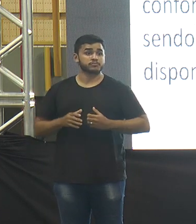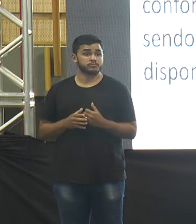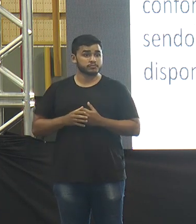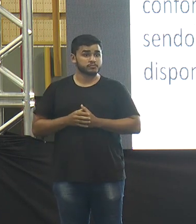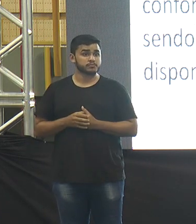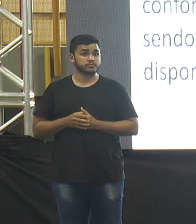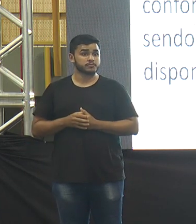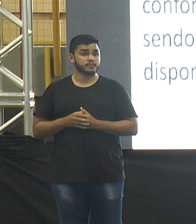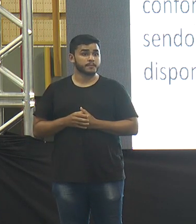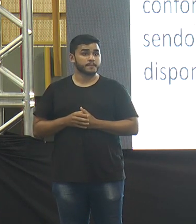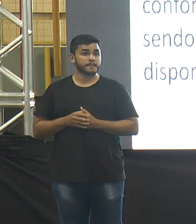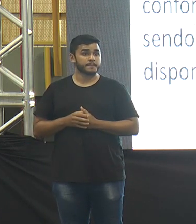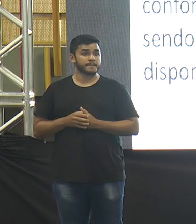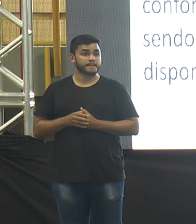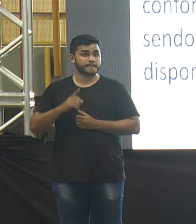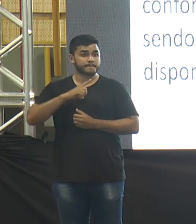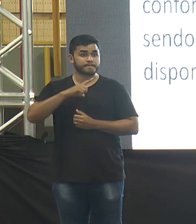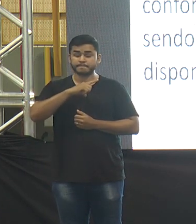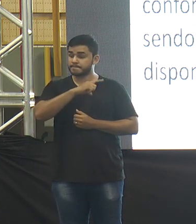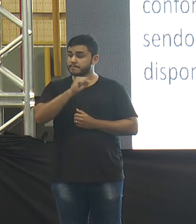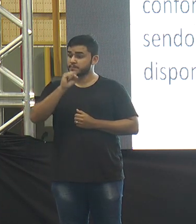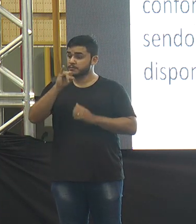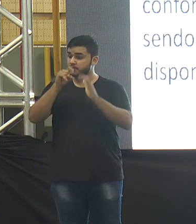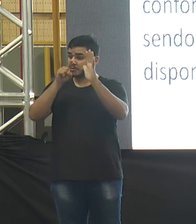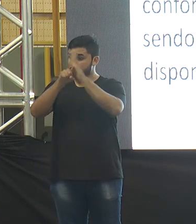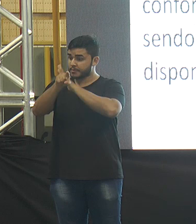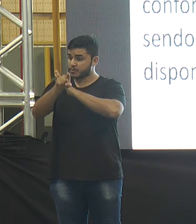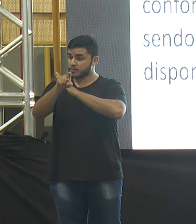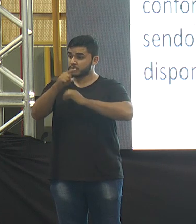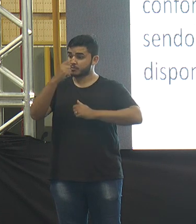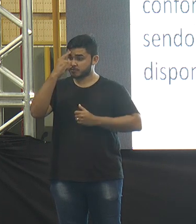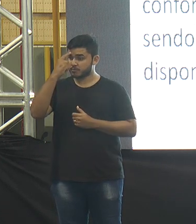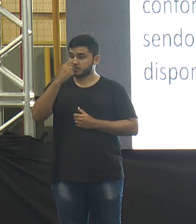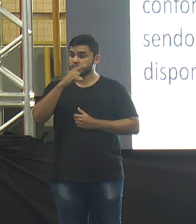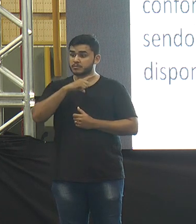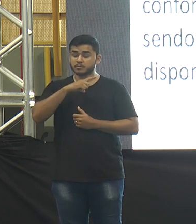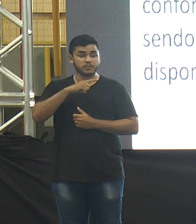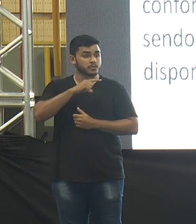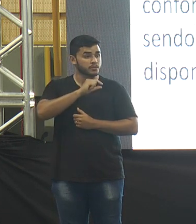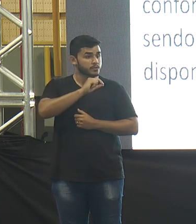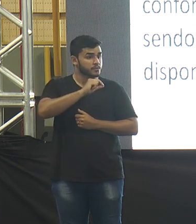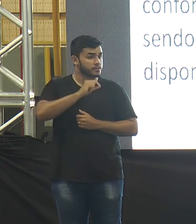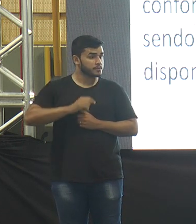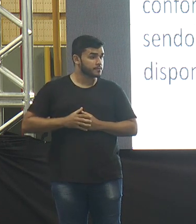disse? A questão me diz que quando eu faço a ingestão de